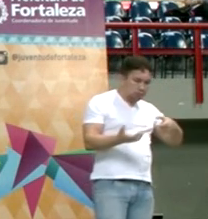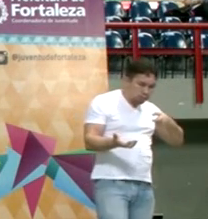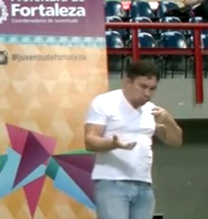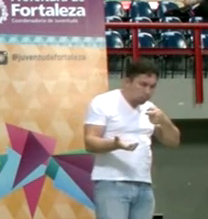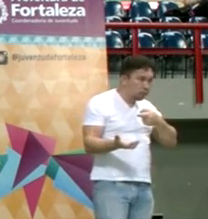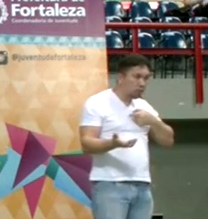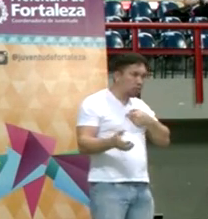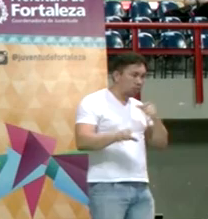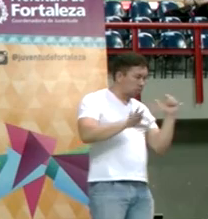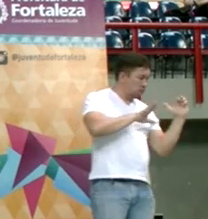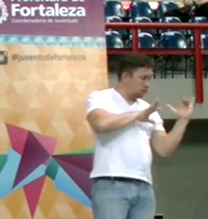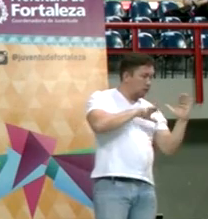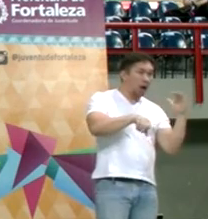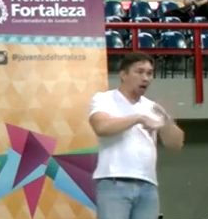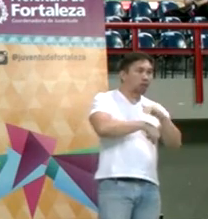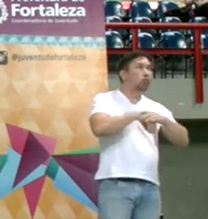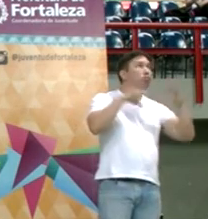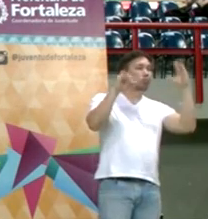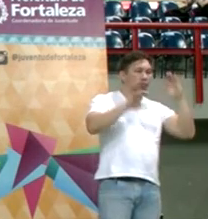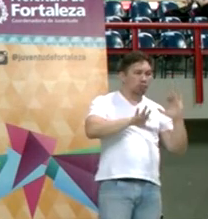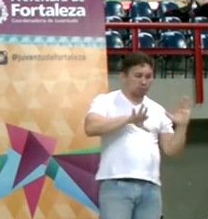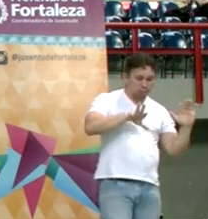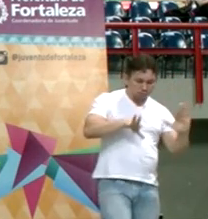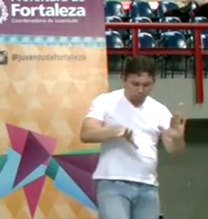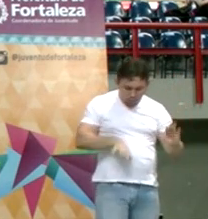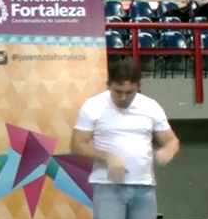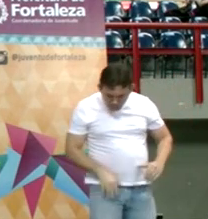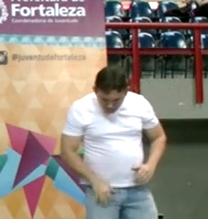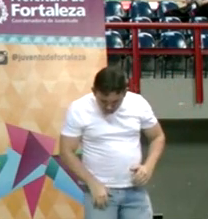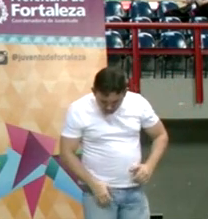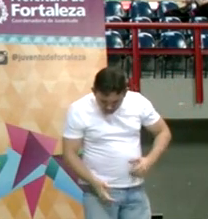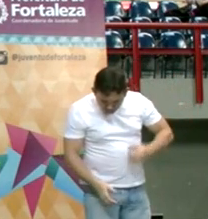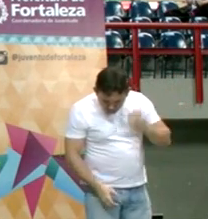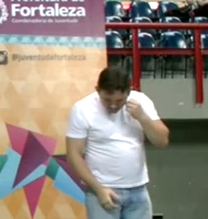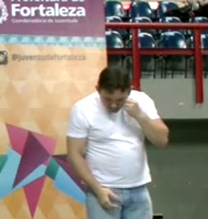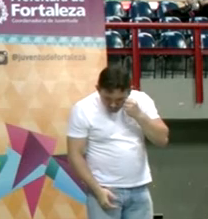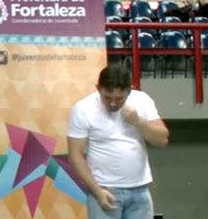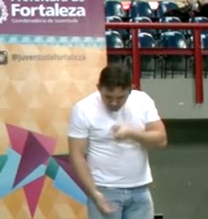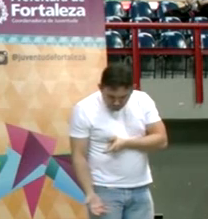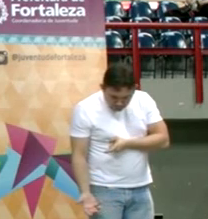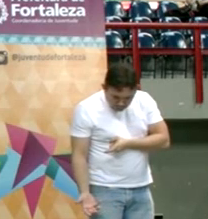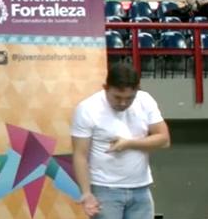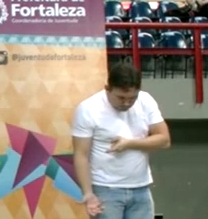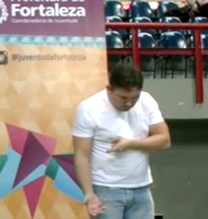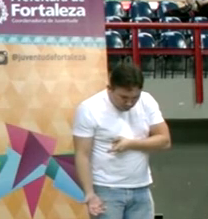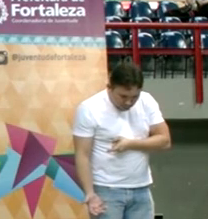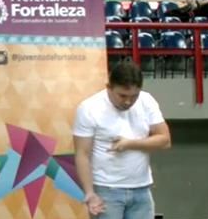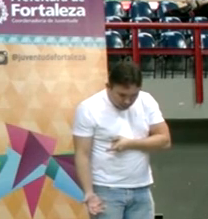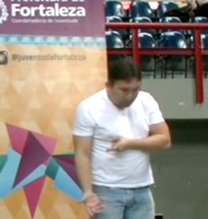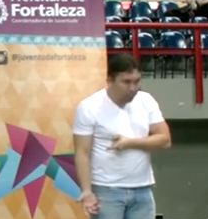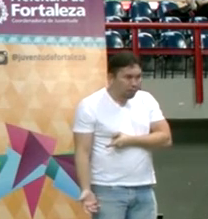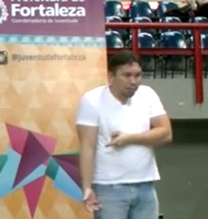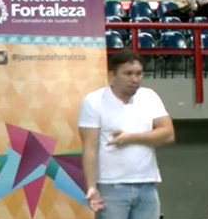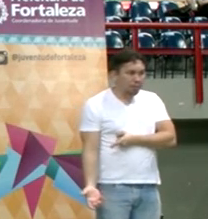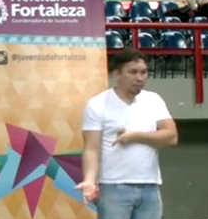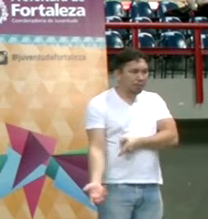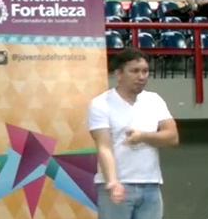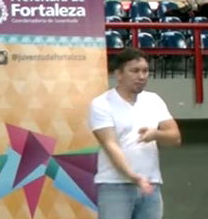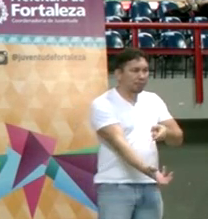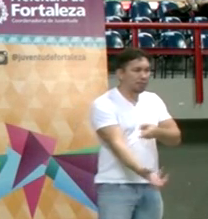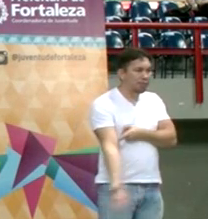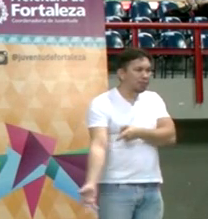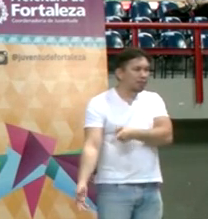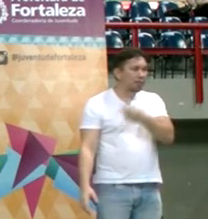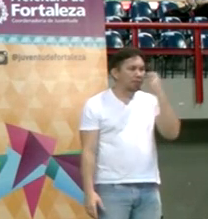saíram correndo para atacar os inimigos à noite. Quando chegava lá, a galera estava dormindo na trincheira. Várias vezes eles tomaram as trincheiras inimigas